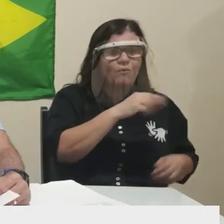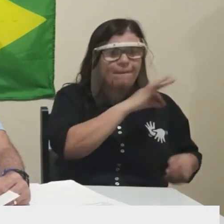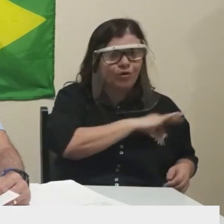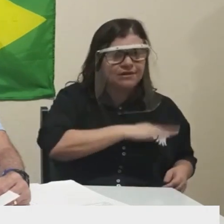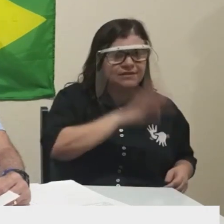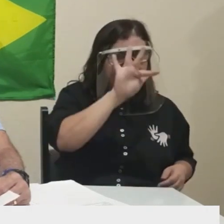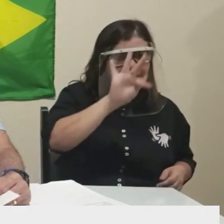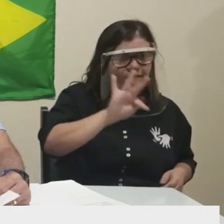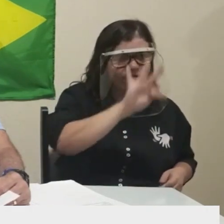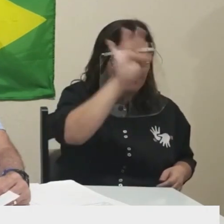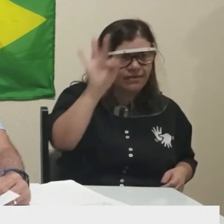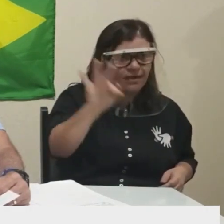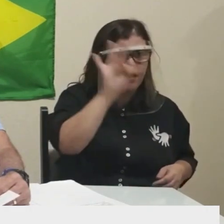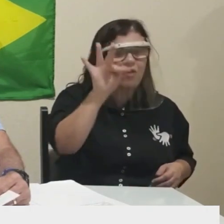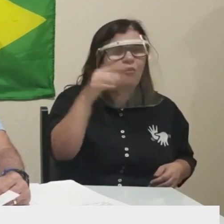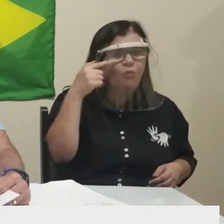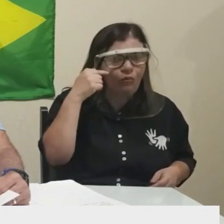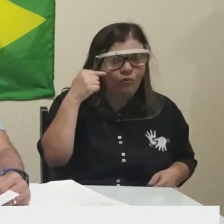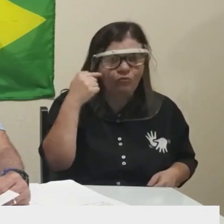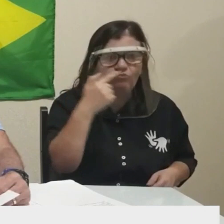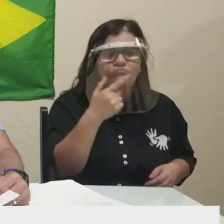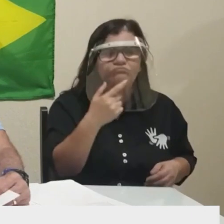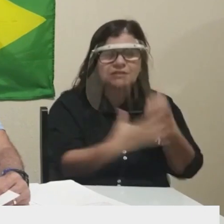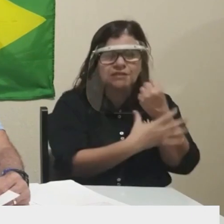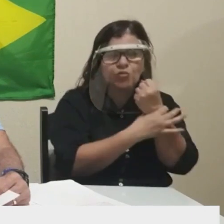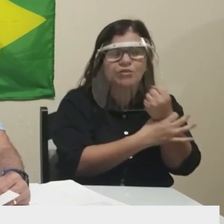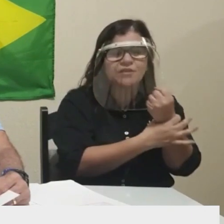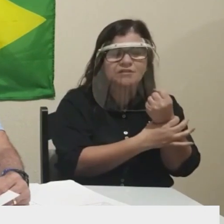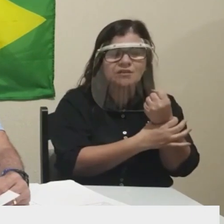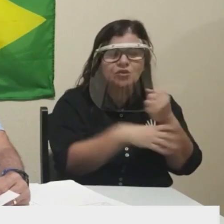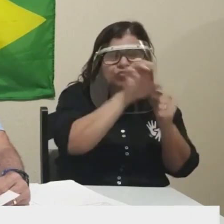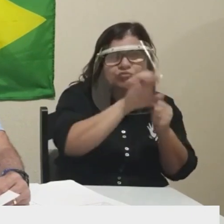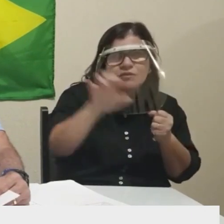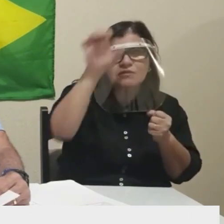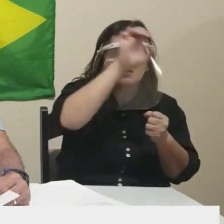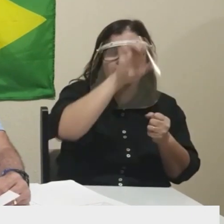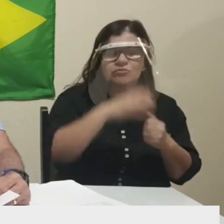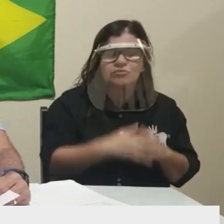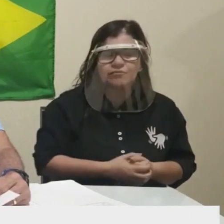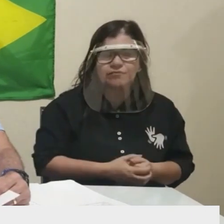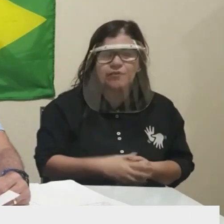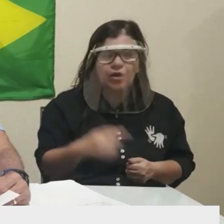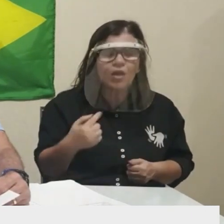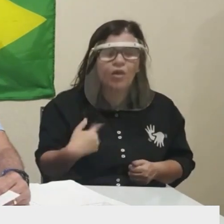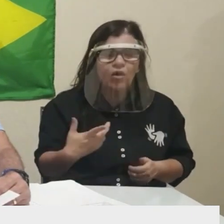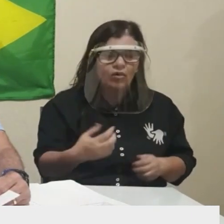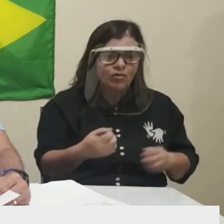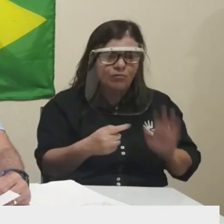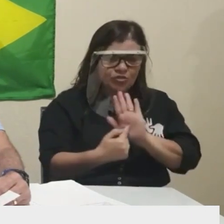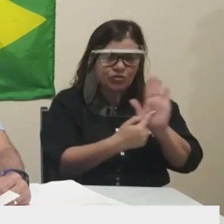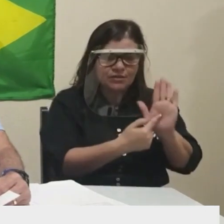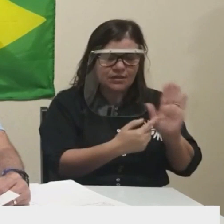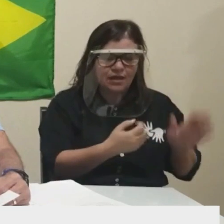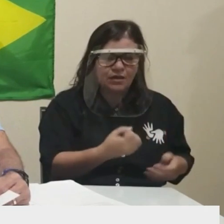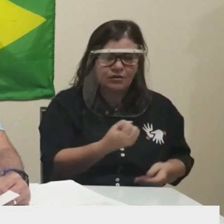uma cooperação com os órgãos de segurança pública dos estados. Tenho números aqui para dizer.